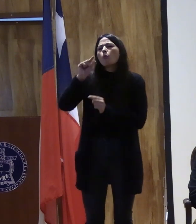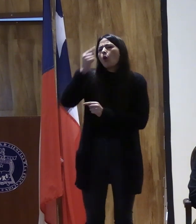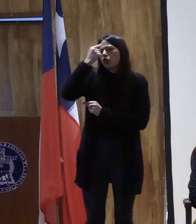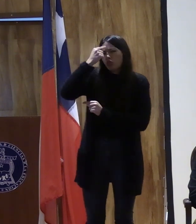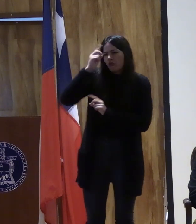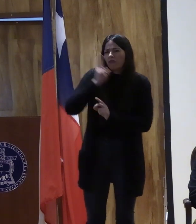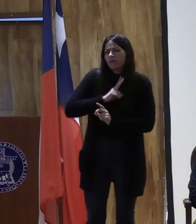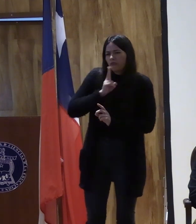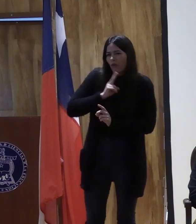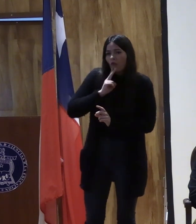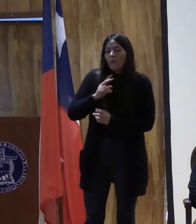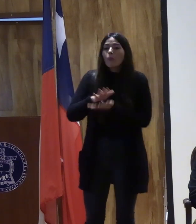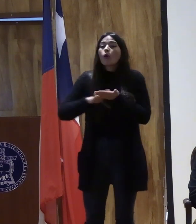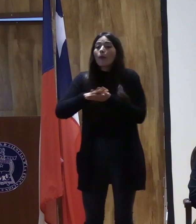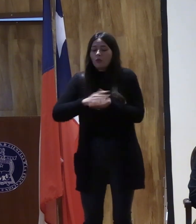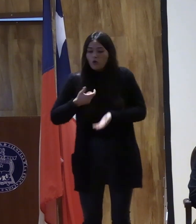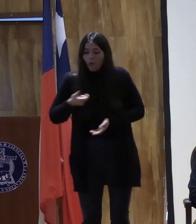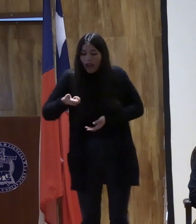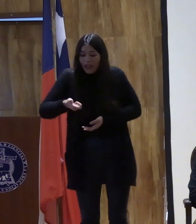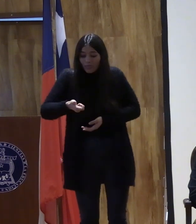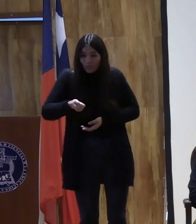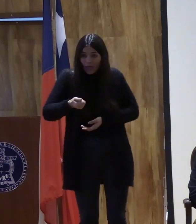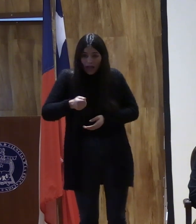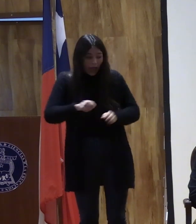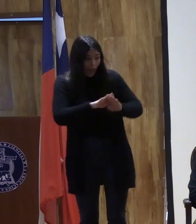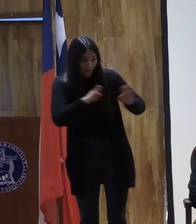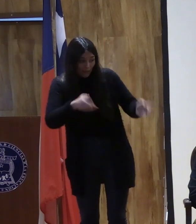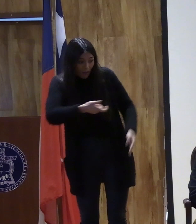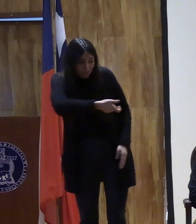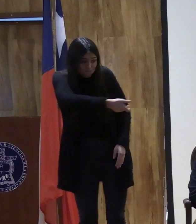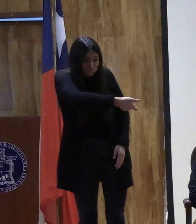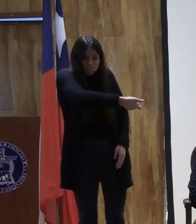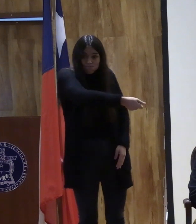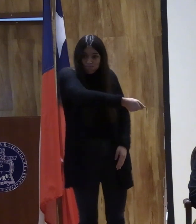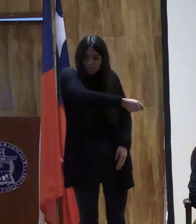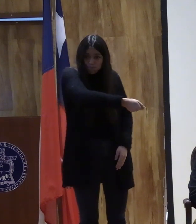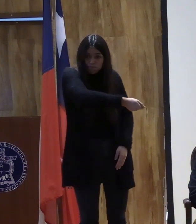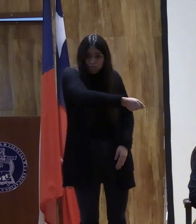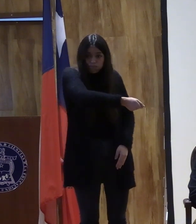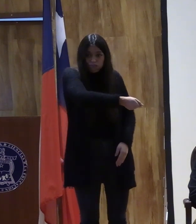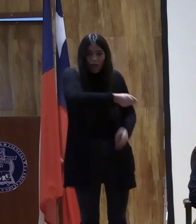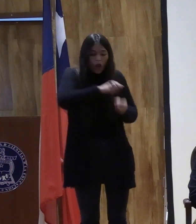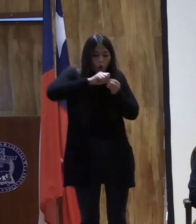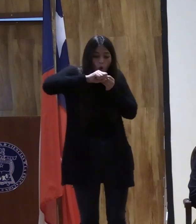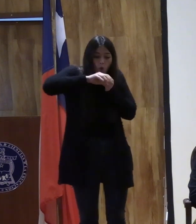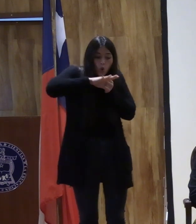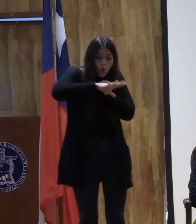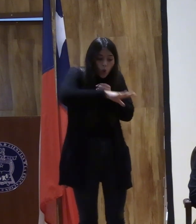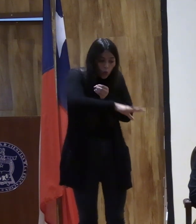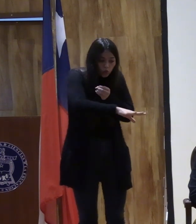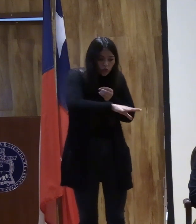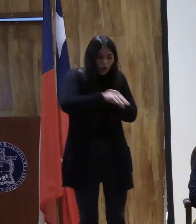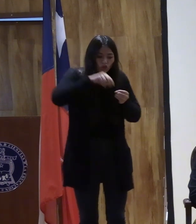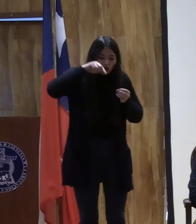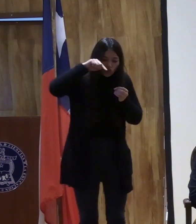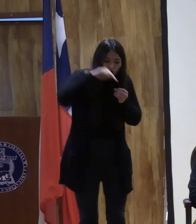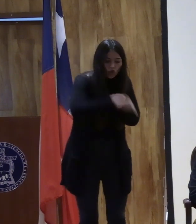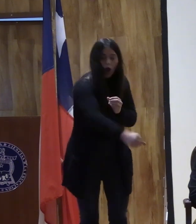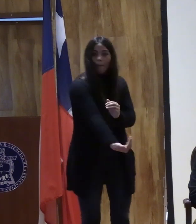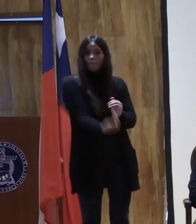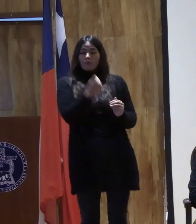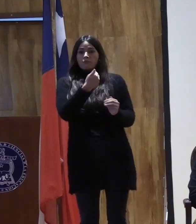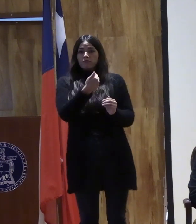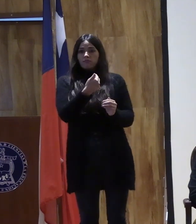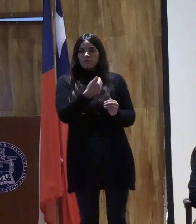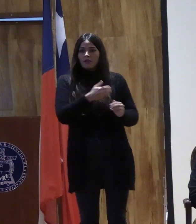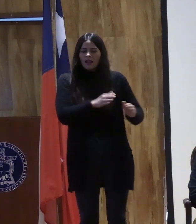si yo alumbro con una linterna esta mesa, todos los fotones de luz le pegan a la mesa y la